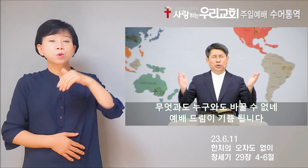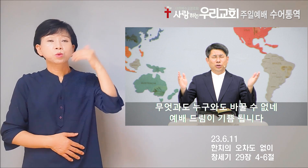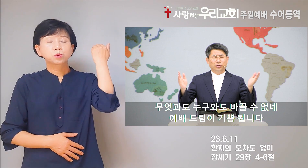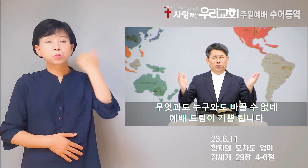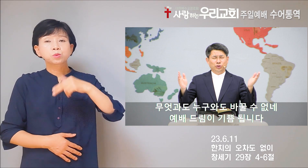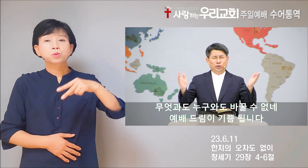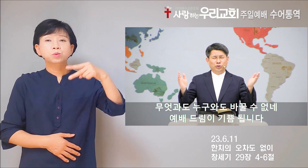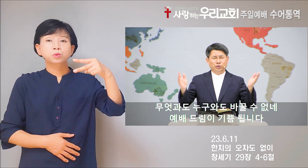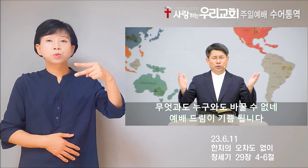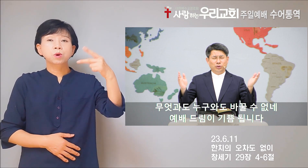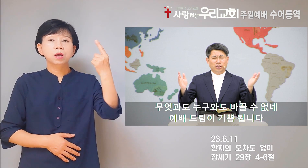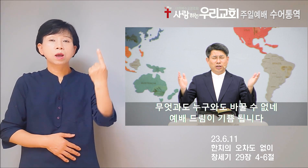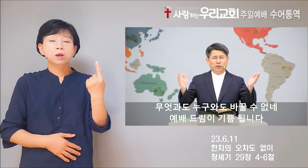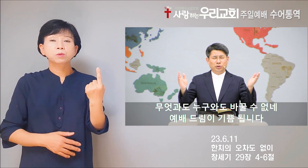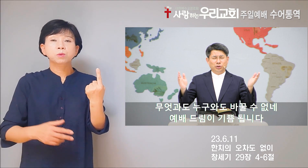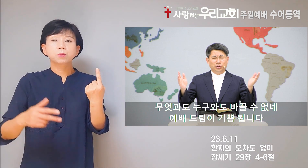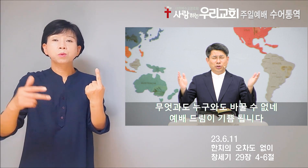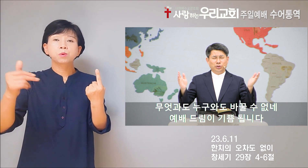무엇과도